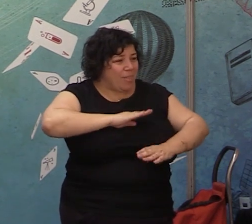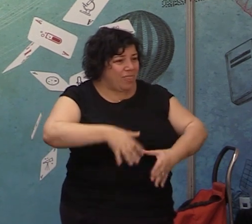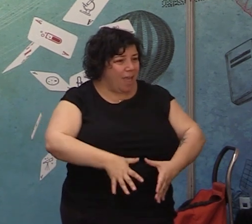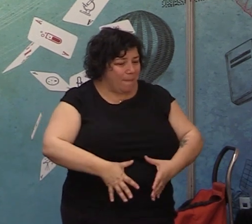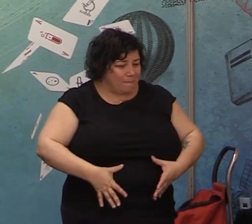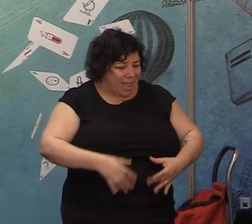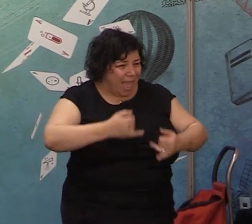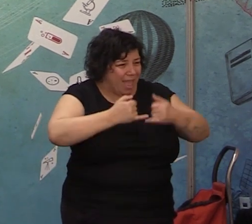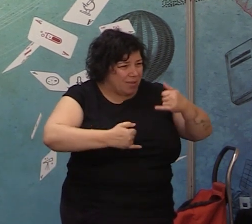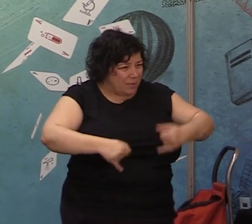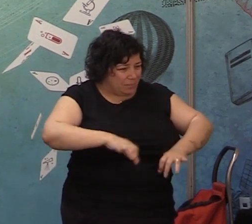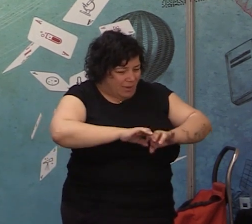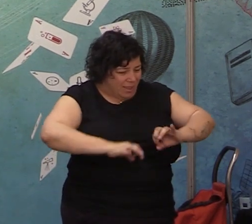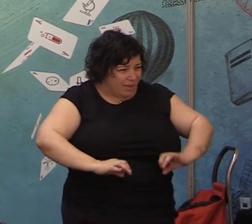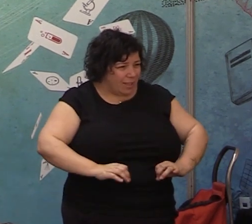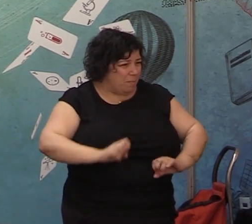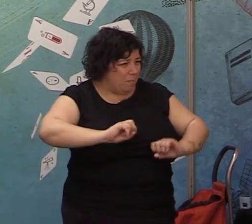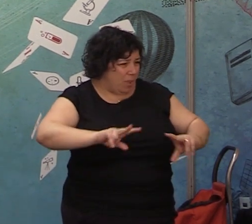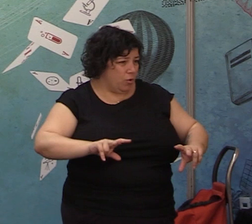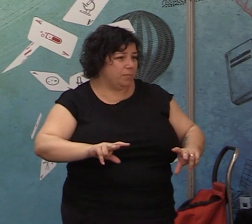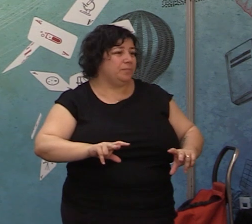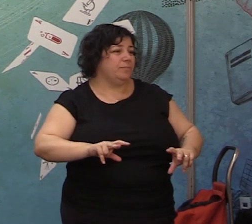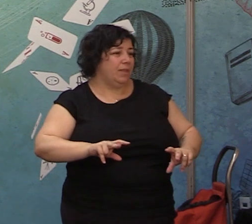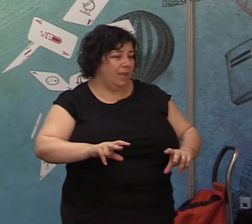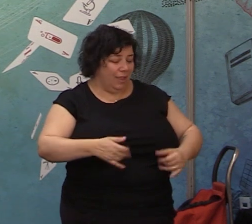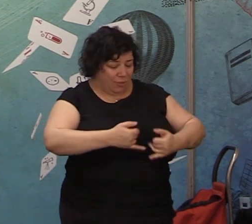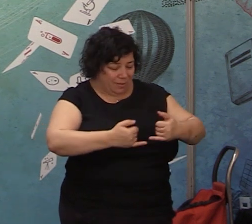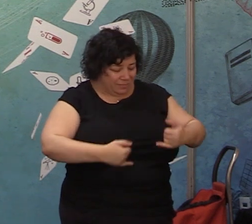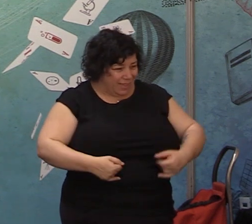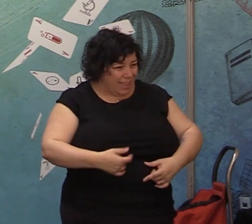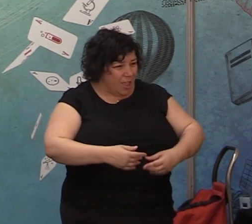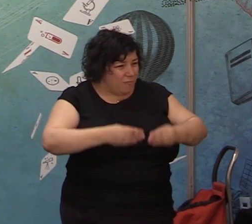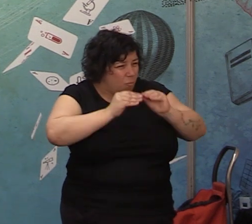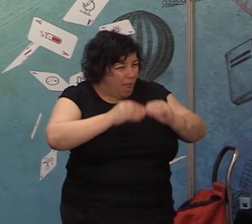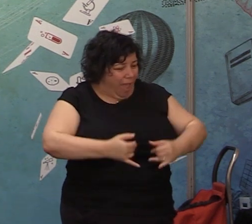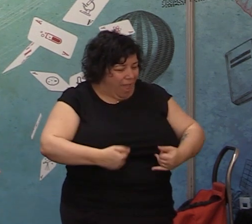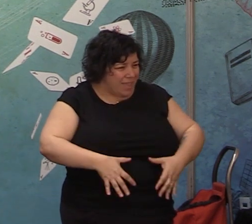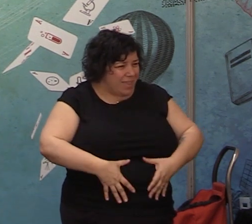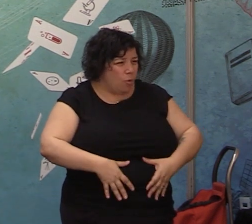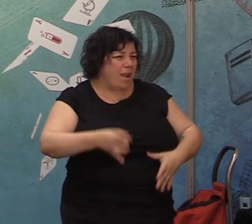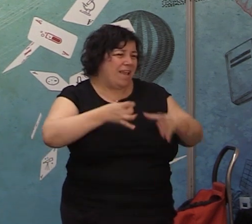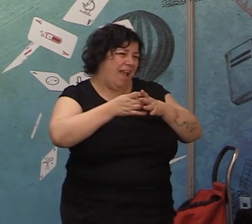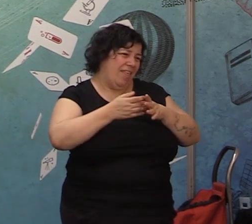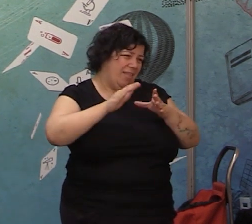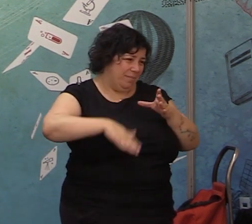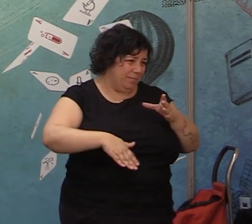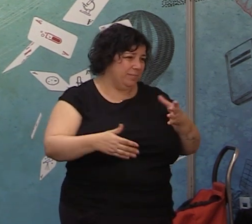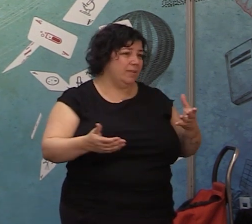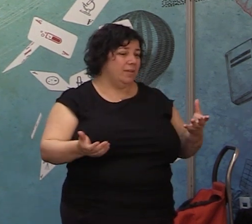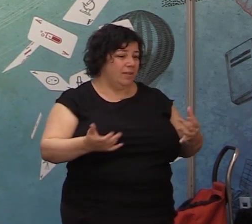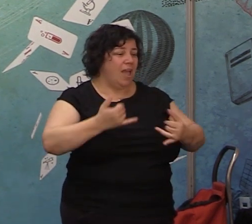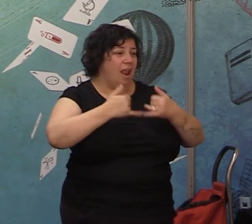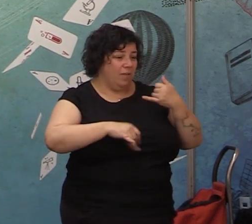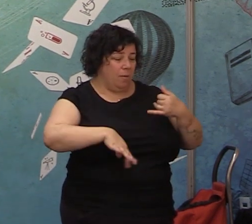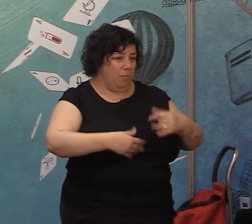formar vascularización la tienen peor y que los vasos que han formado son de peor calidad. Entonces eso puede